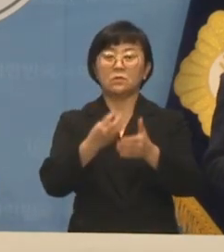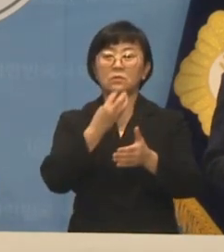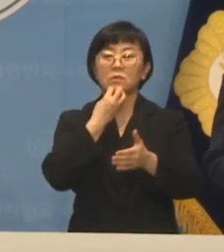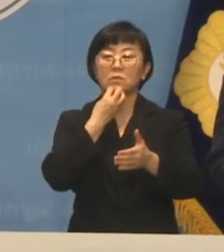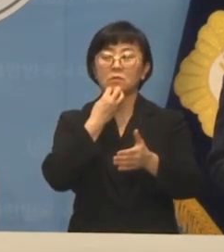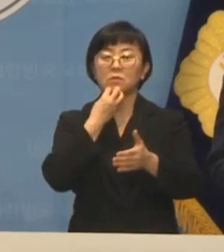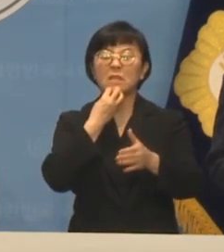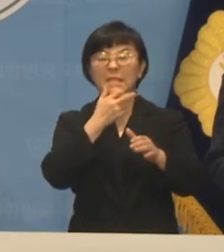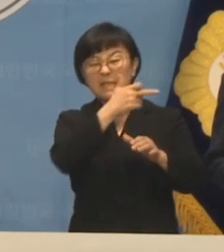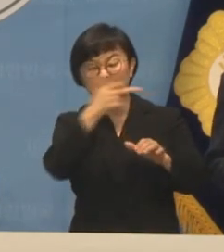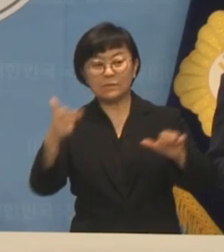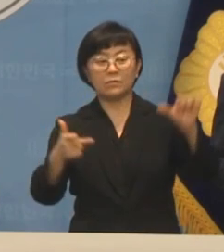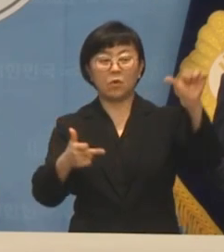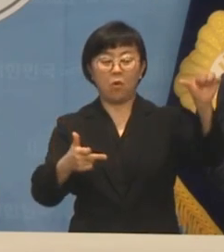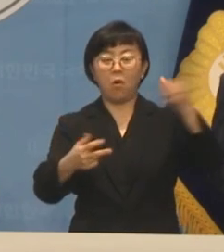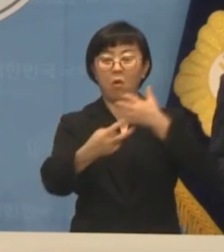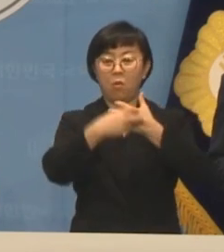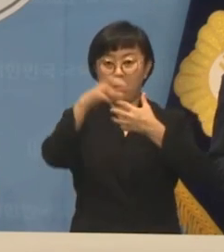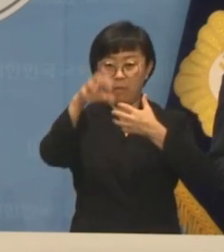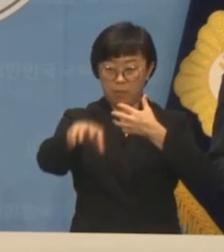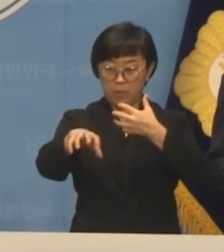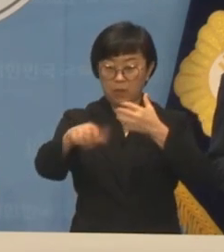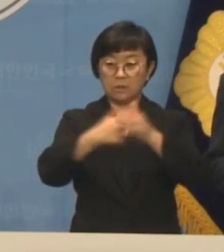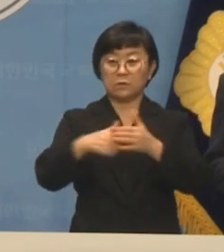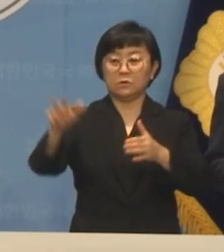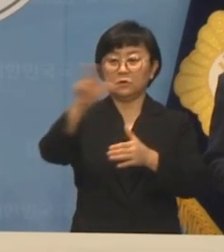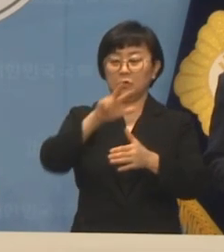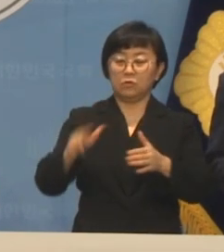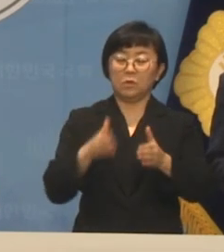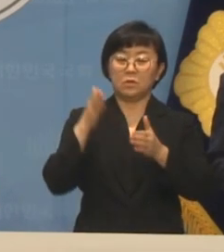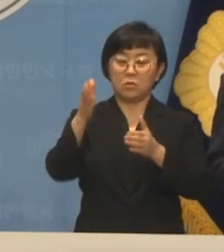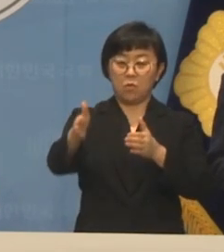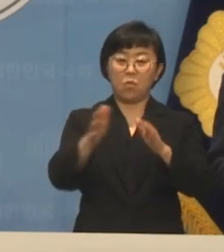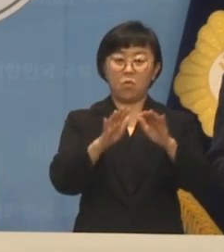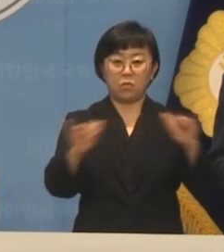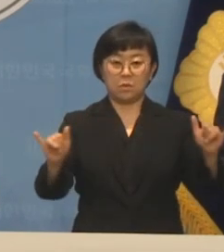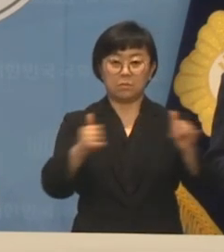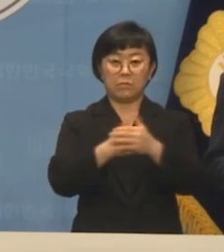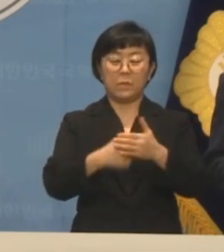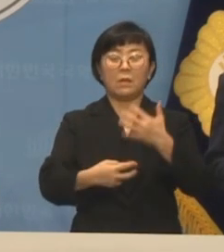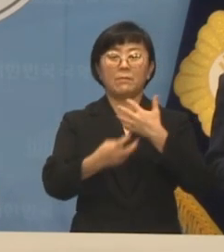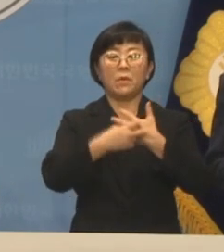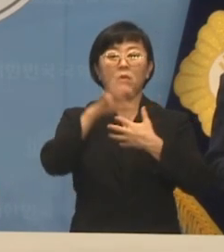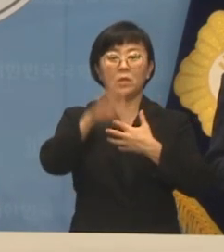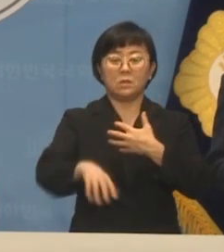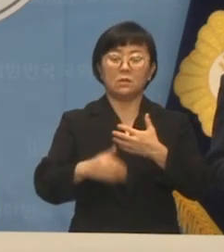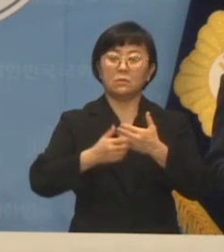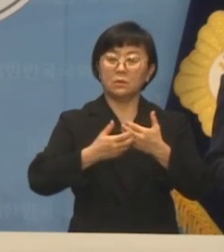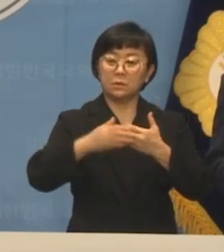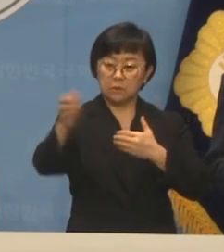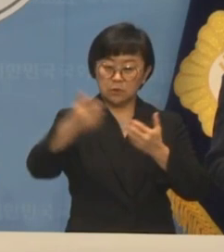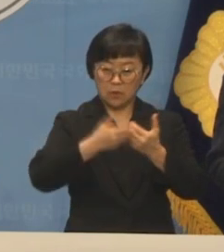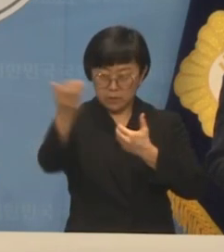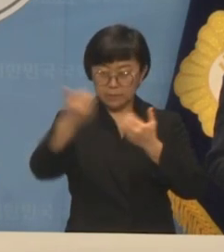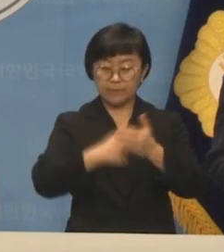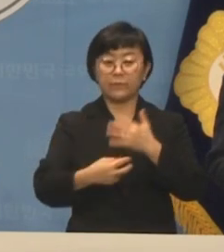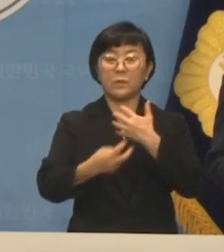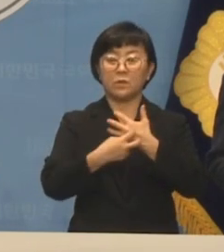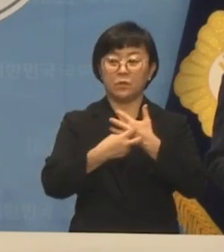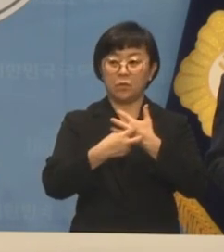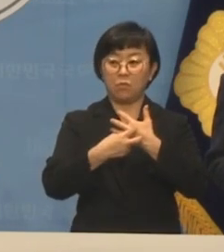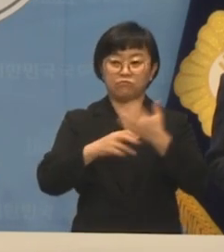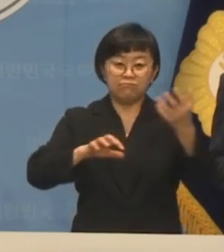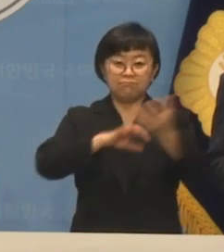빅5 병원을 필두로 전국의 장공이 수천 명이 병원 현장을 떠났습니다. 의료